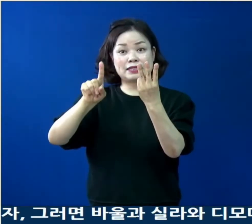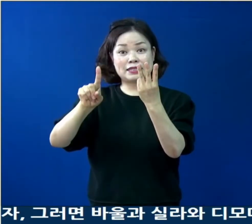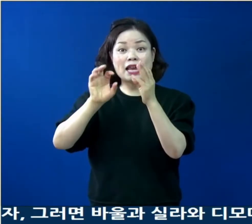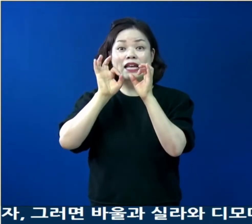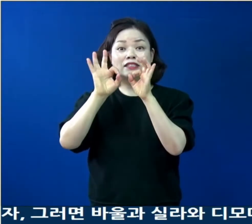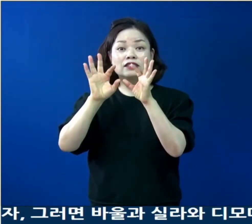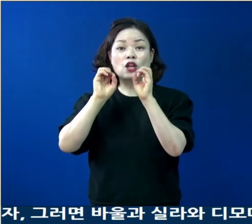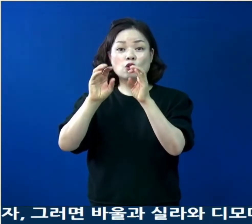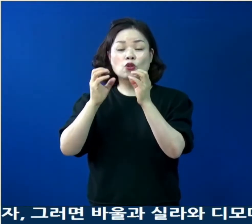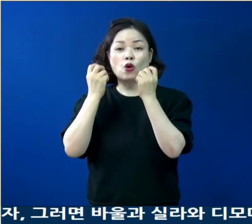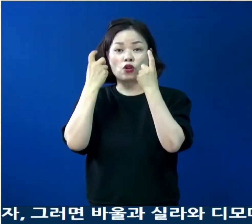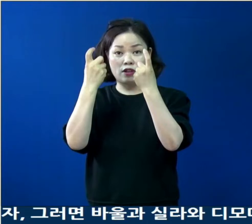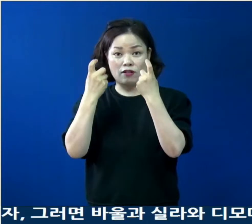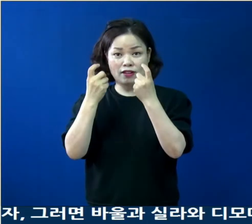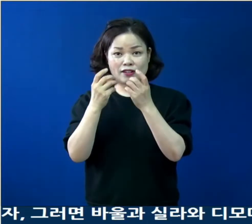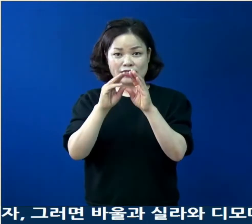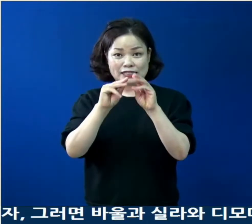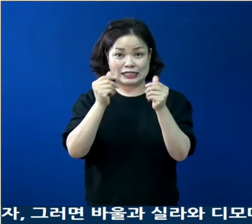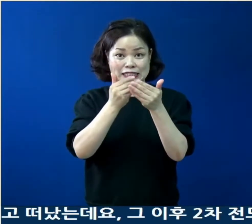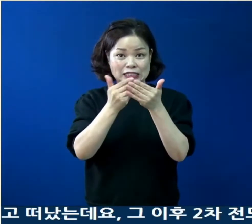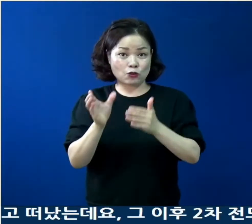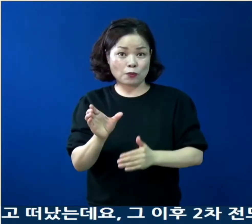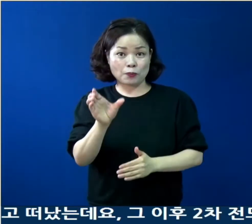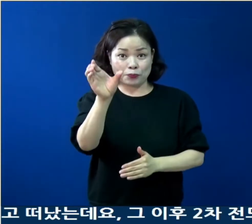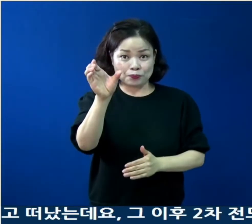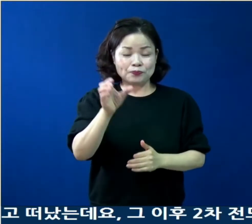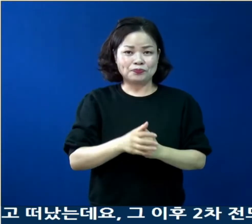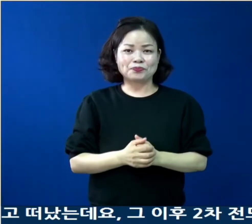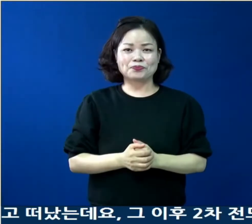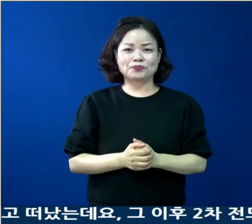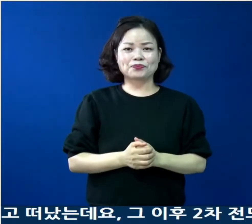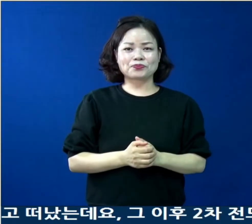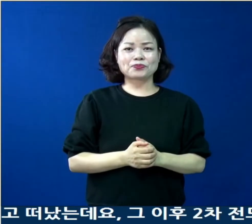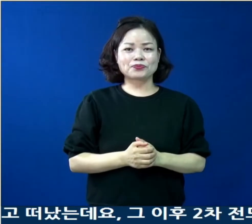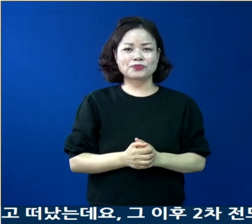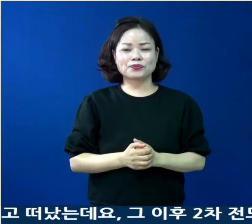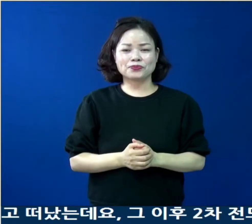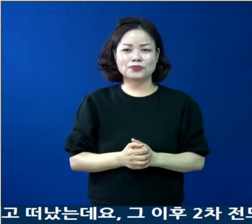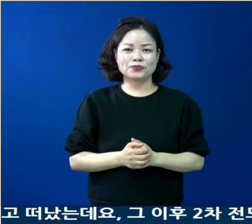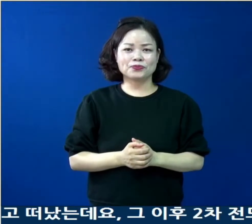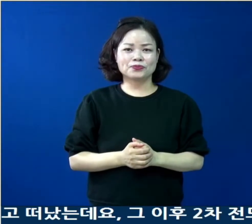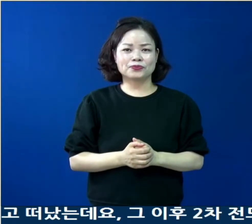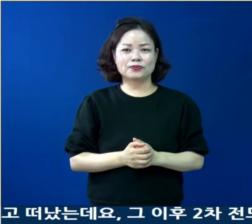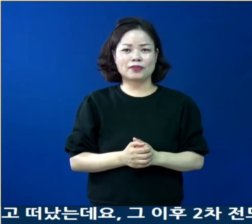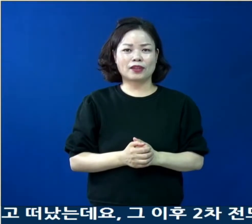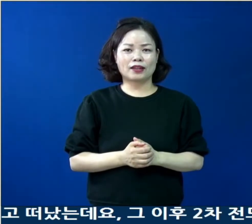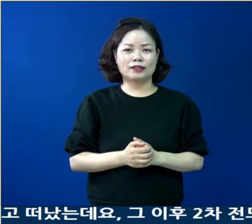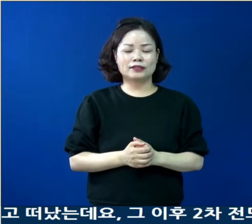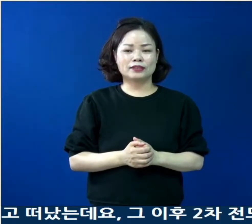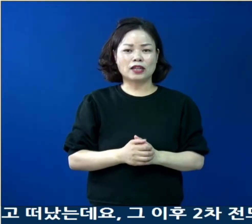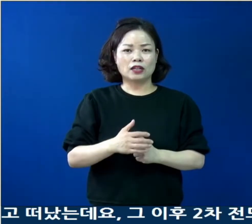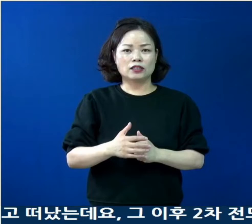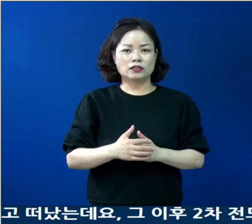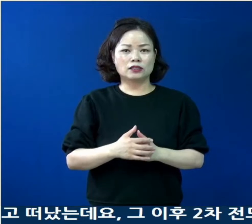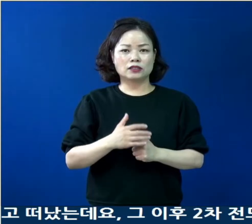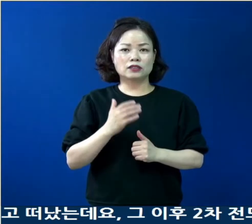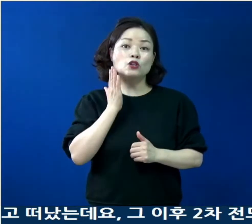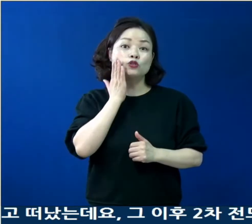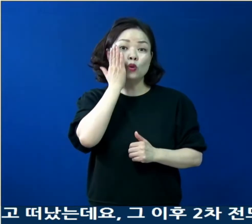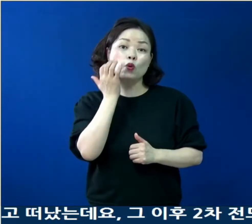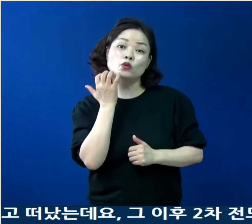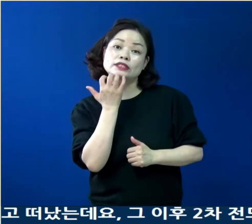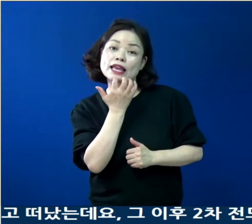전도 여행. 지도를 봐주시기 바랍니다. 3차 전도 여행 지도입니다. 올려주시고요. 먼저 녹색 선을